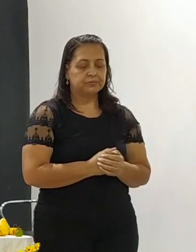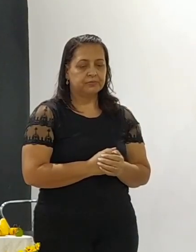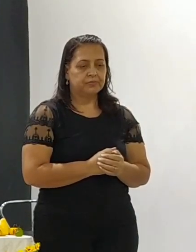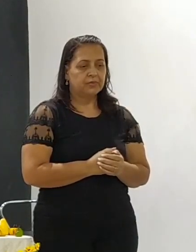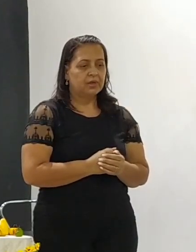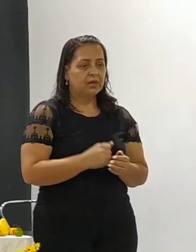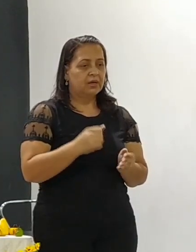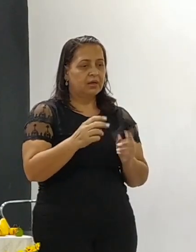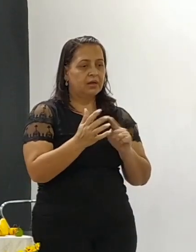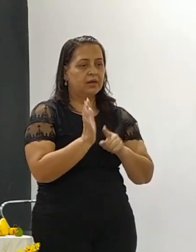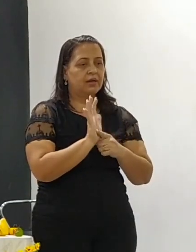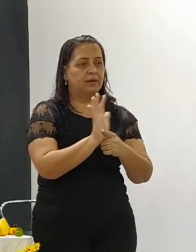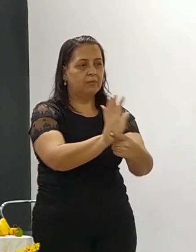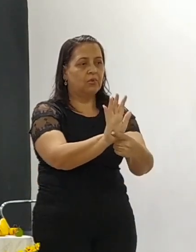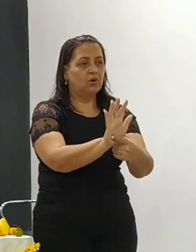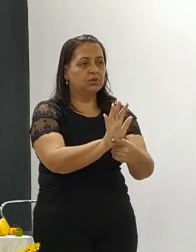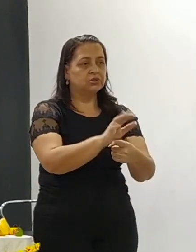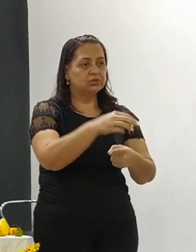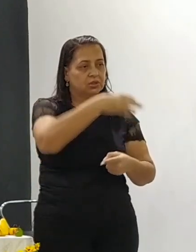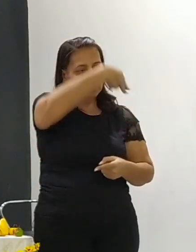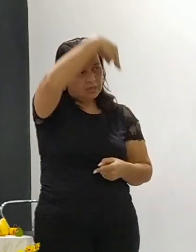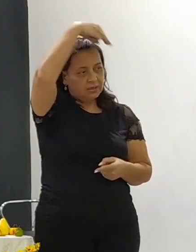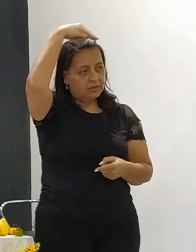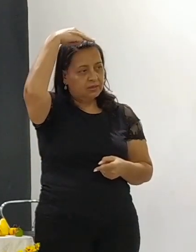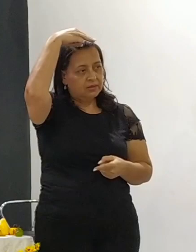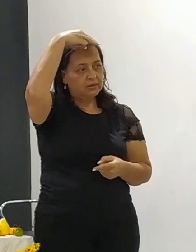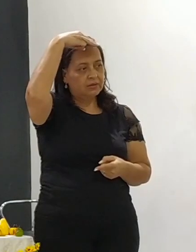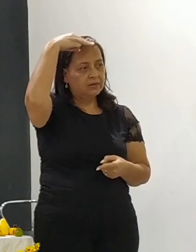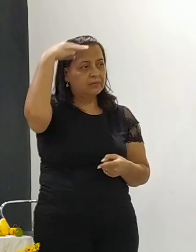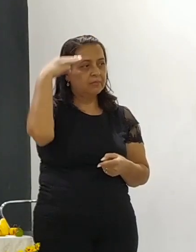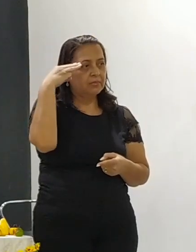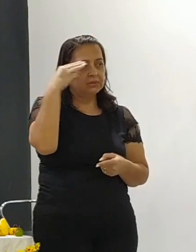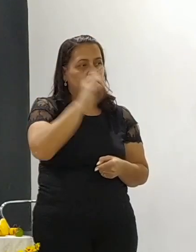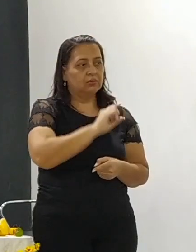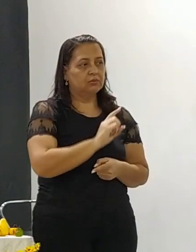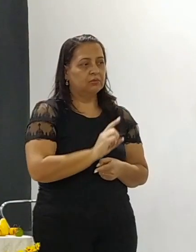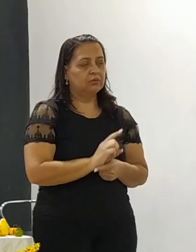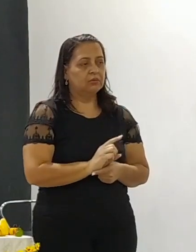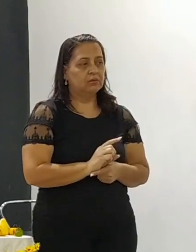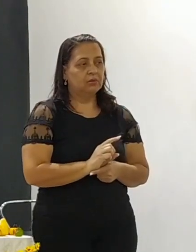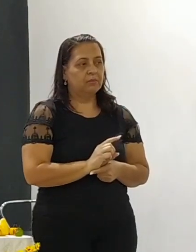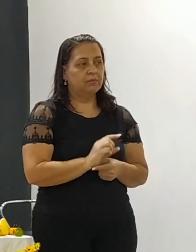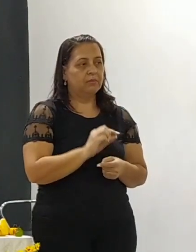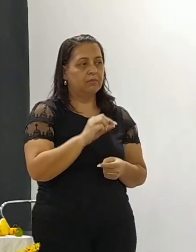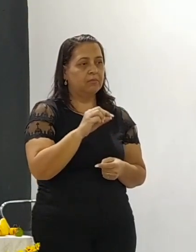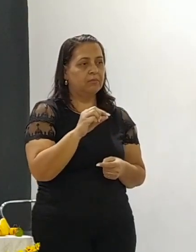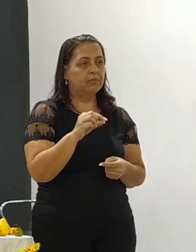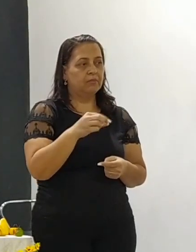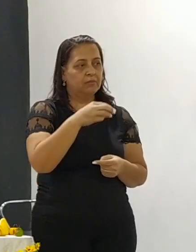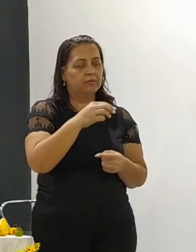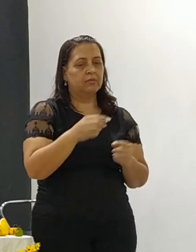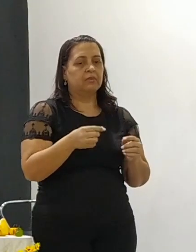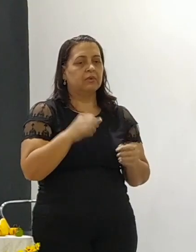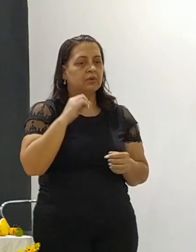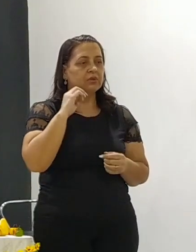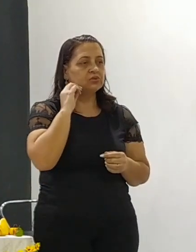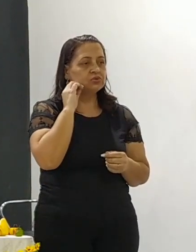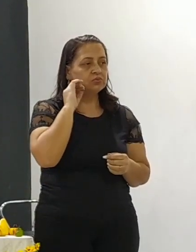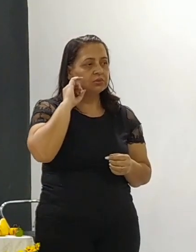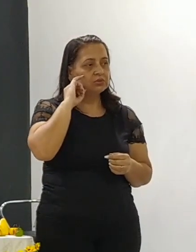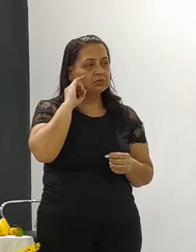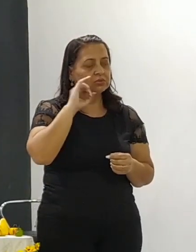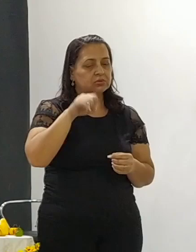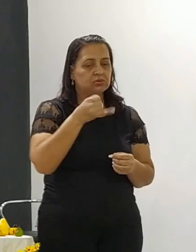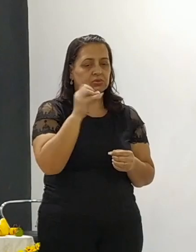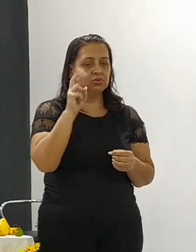Madalena e depois aos 11. Por que ele não aparece aos 12? Porque Judas já tinha se suicidado. Então é só os 11 aí